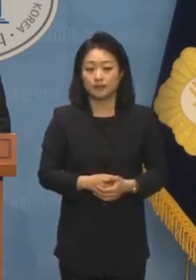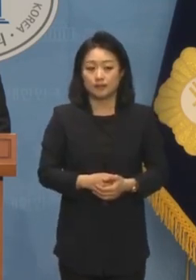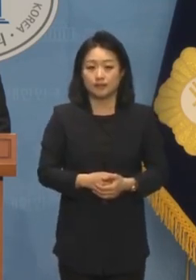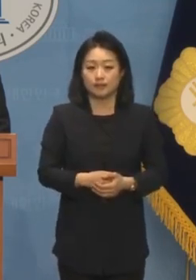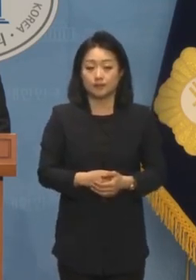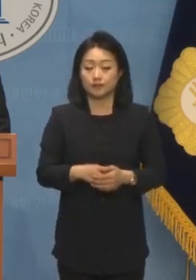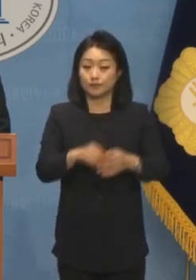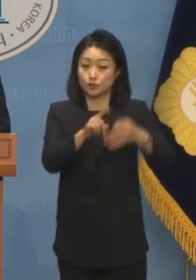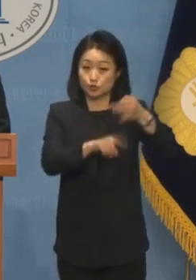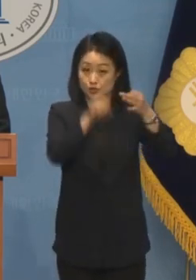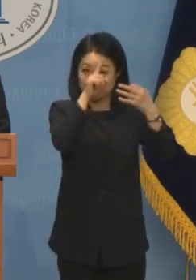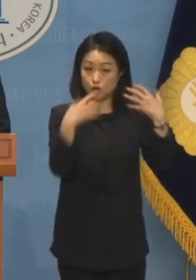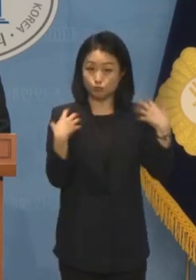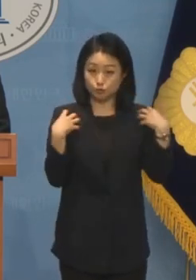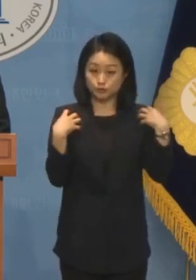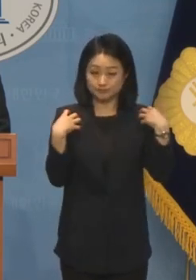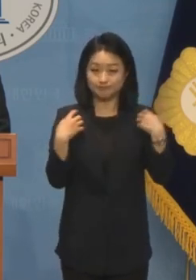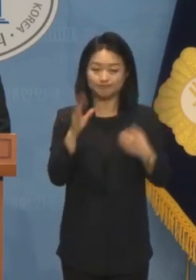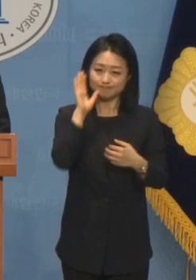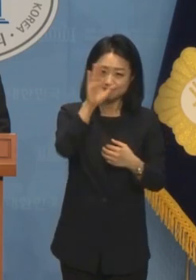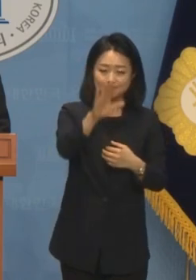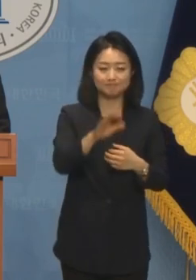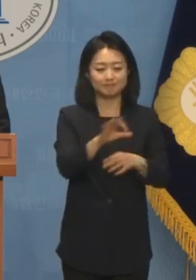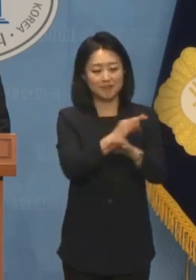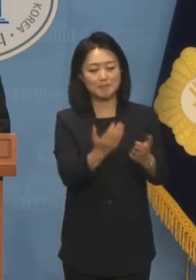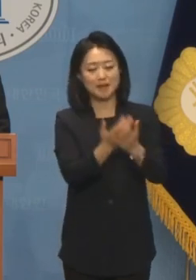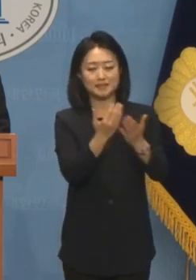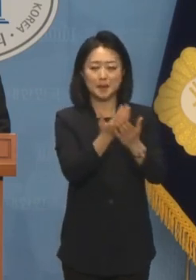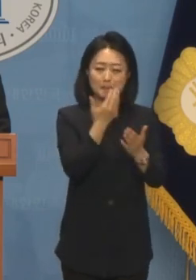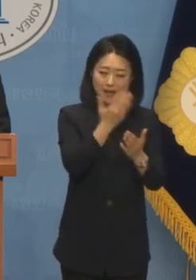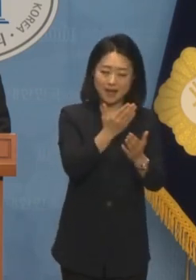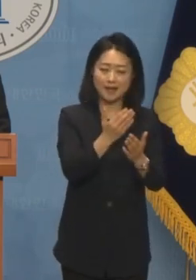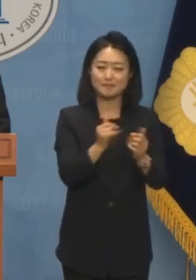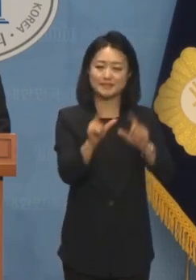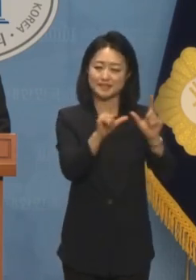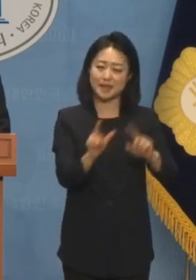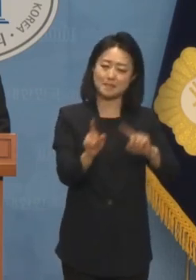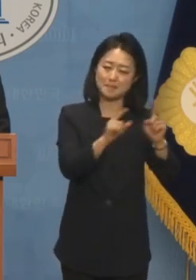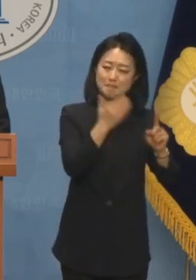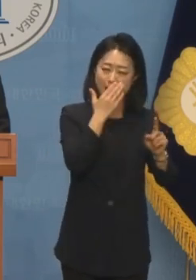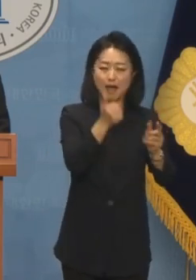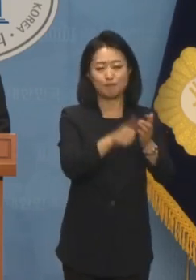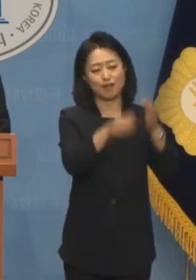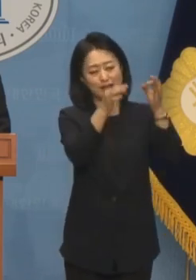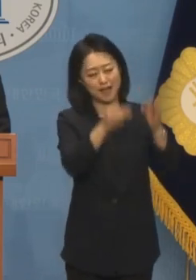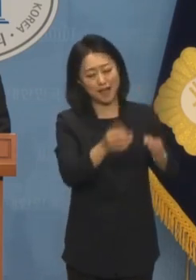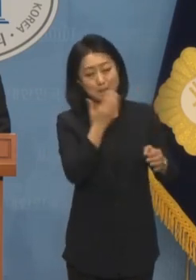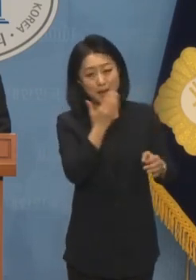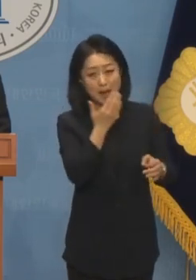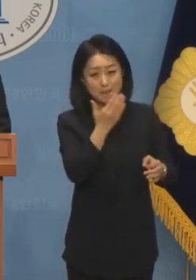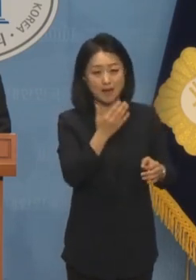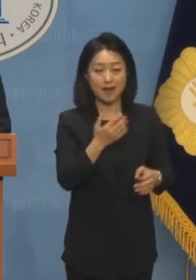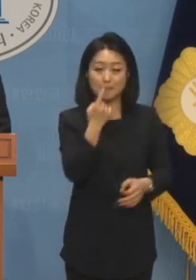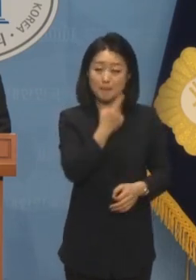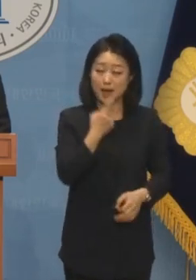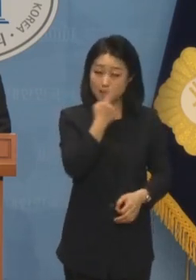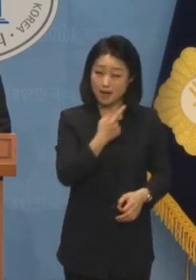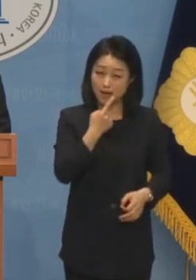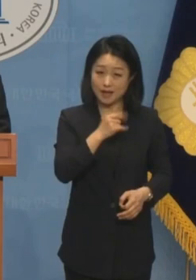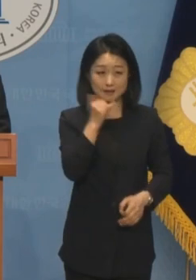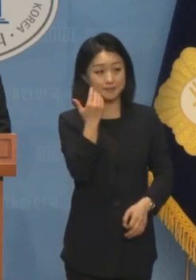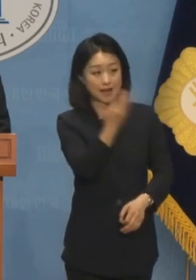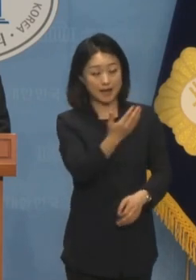윤석열 정부는 언제까지 장밋빛 전망으로 국민을 속이며 말로만 물가를 잡겠다는 입대책을